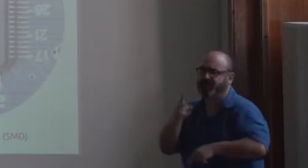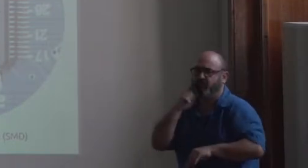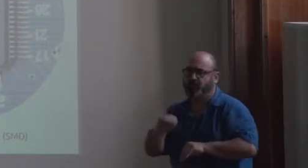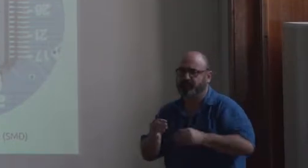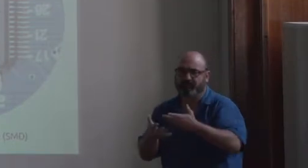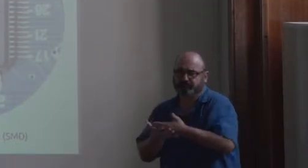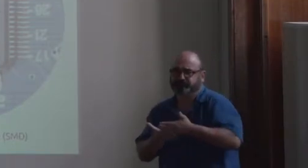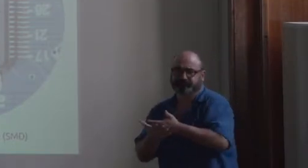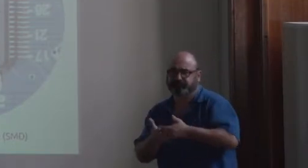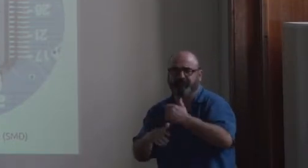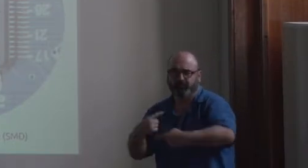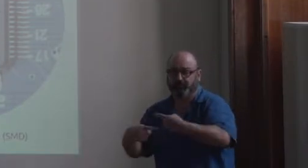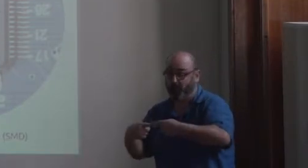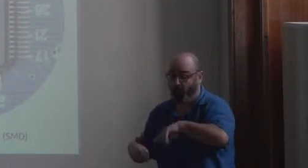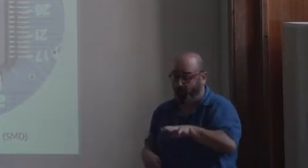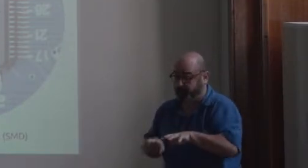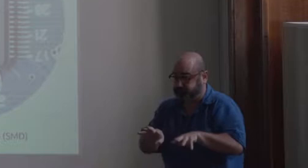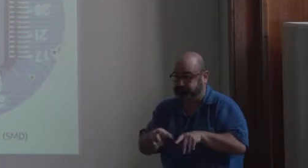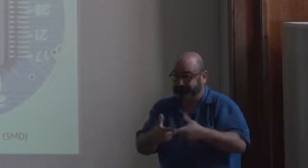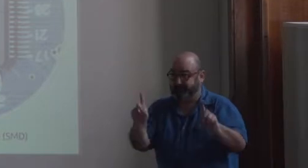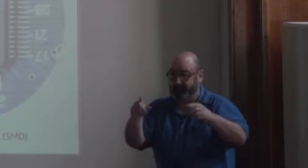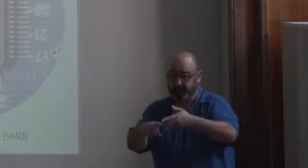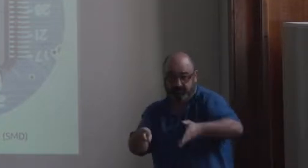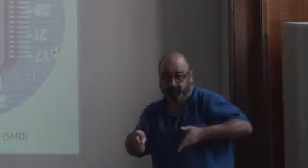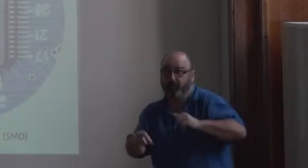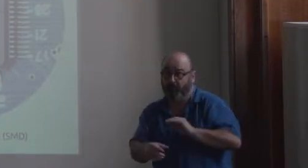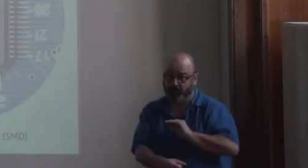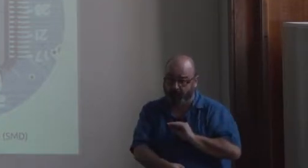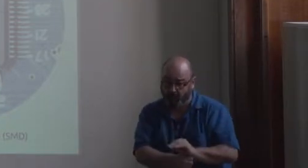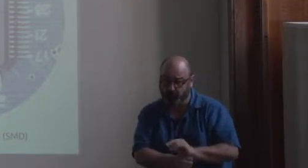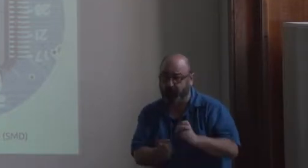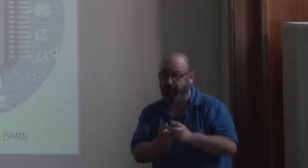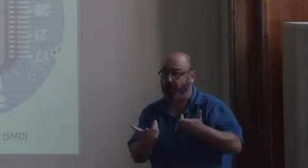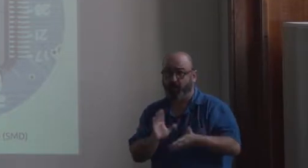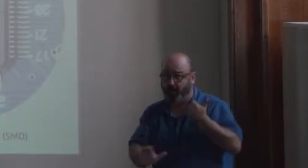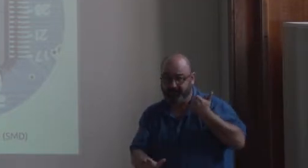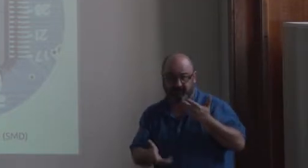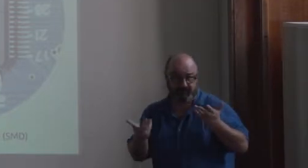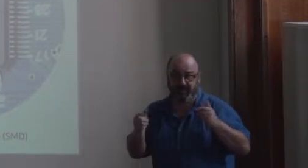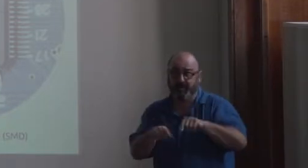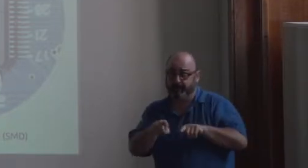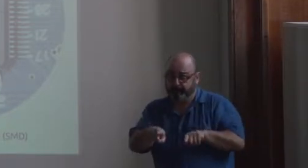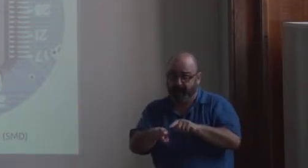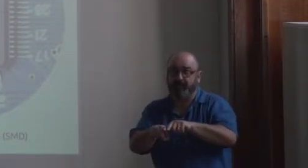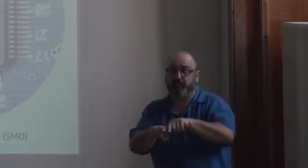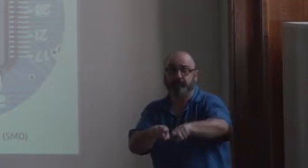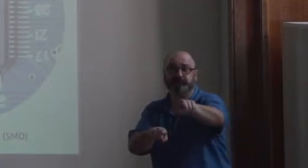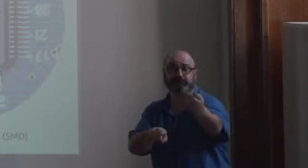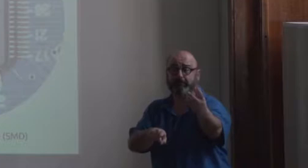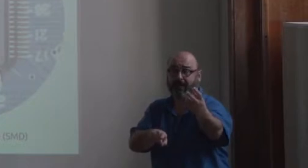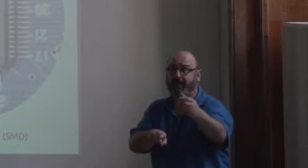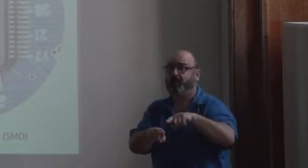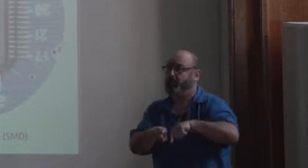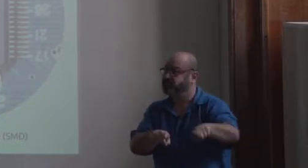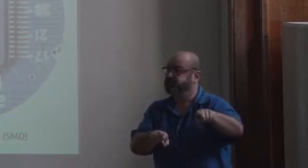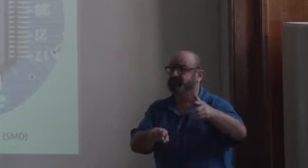microcontrôleur et les autres, vous êtes libre d'en faire ce que vous voulez, mettre de l'électricité, en enlever. Cette patte, ça peut contrôler une LED, ça peut contrôler un